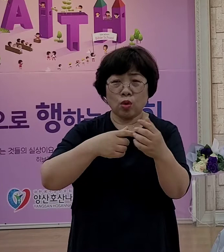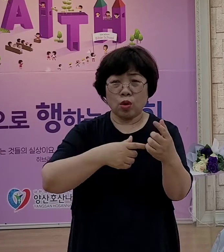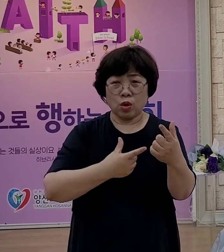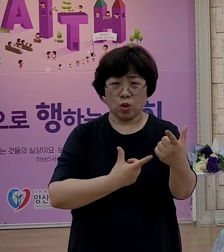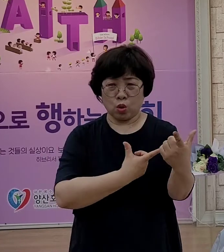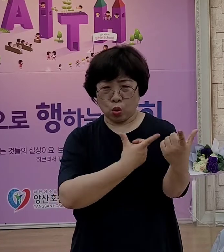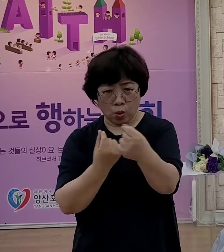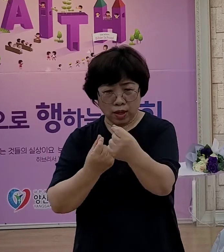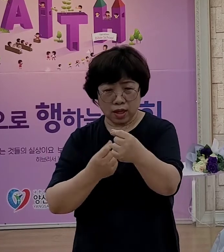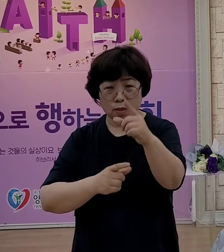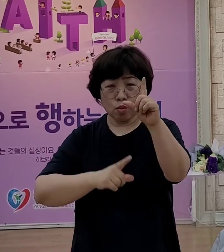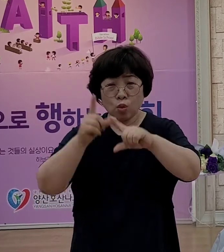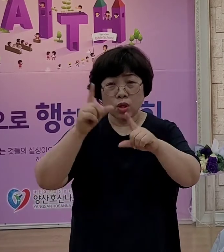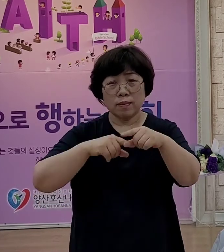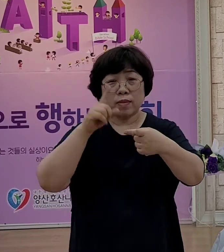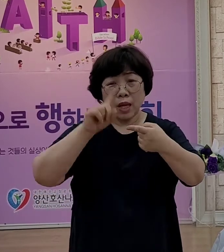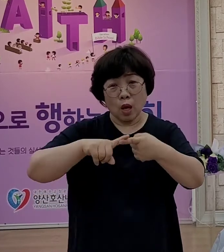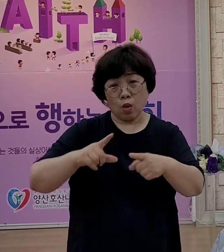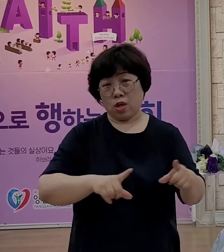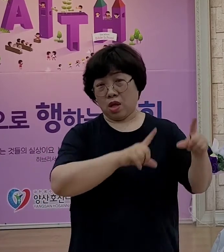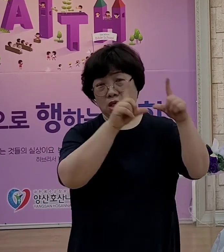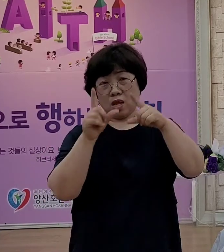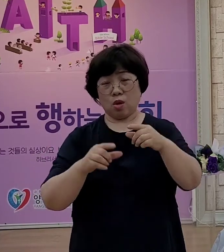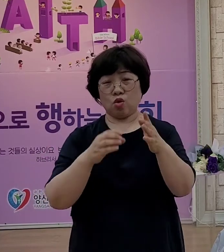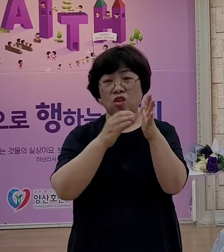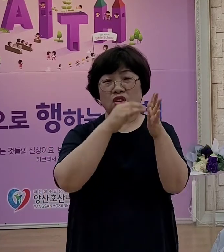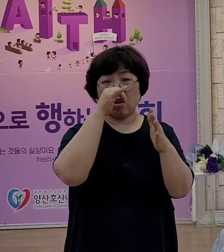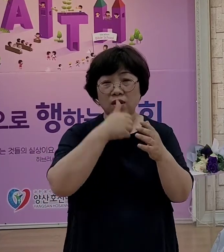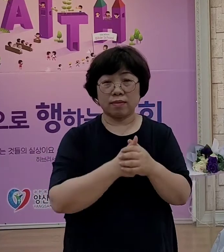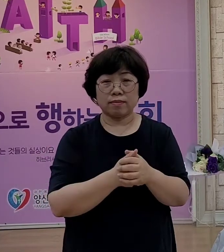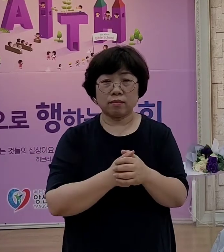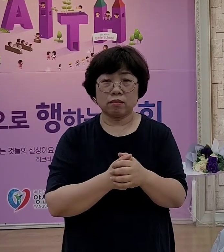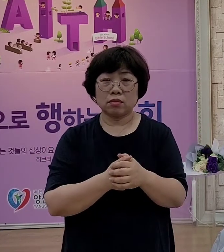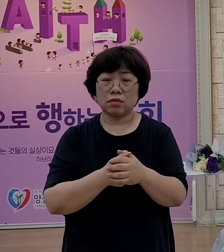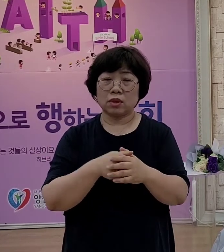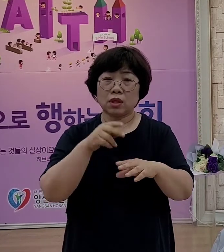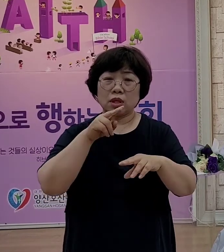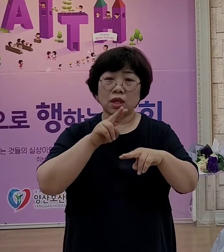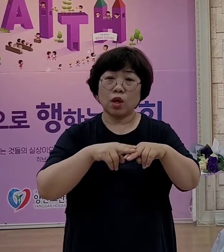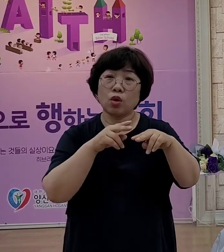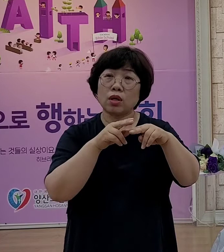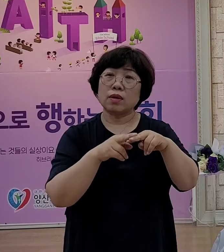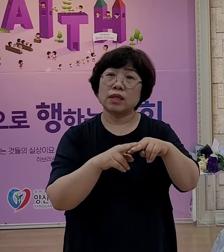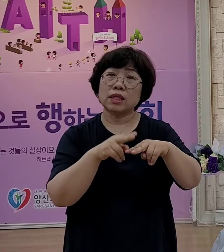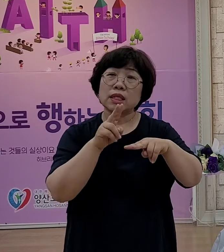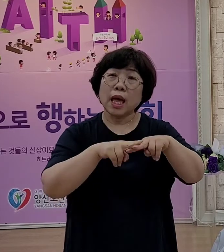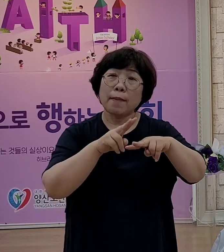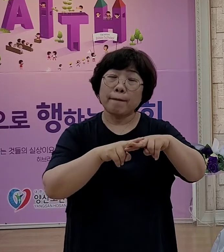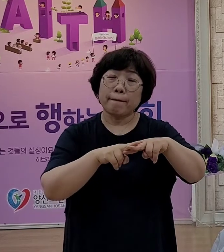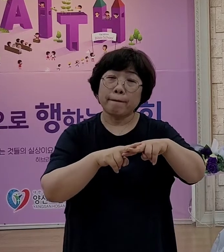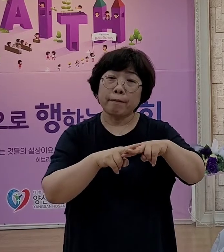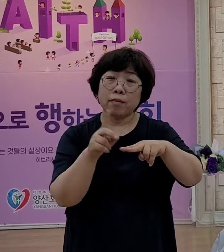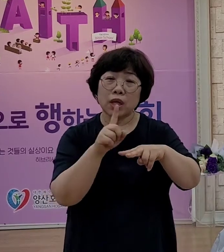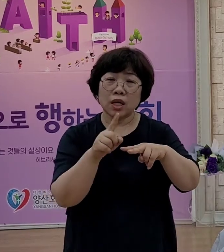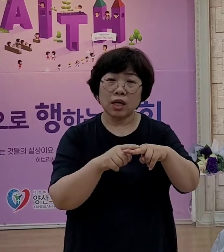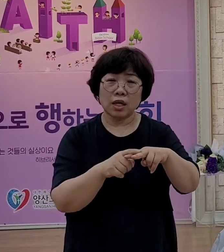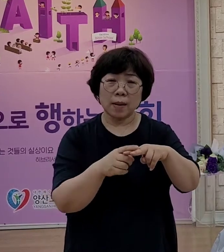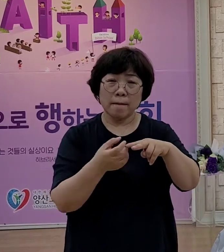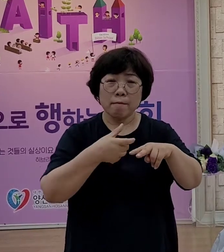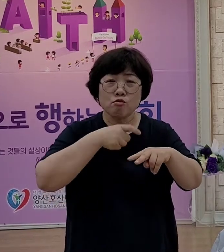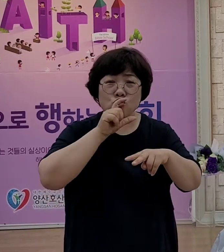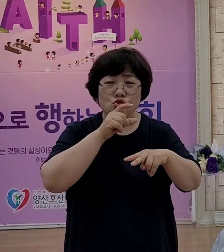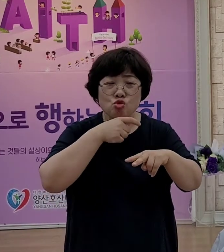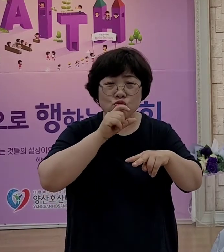삶을 산다라고 성경 우리에게 가르쳐주고 있습니다. 뭐라고 예를 듭니까? 샘은 한